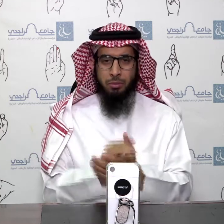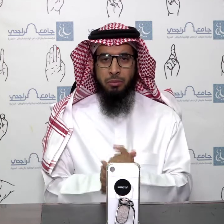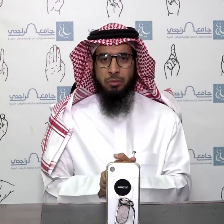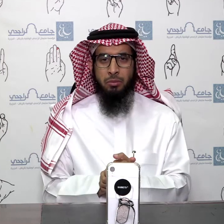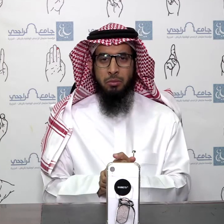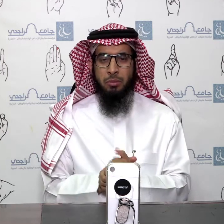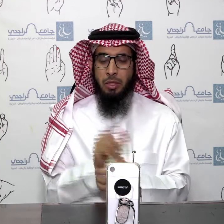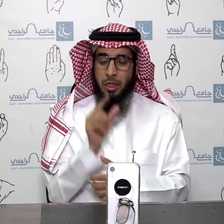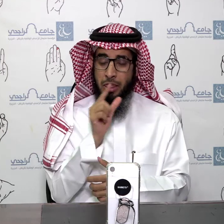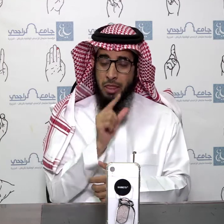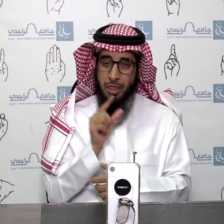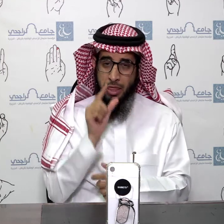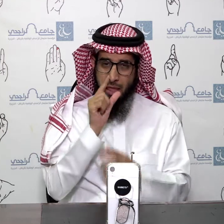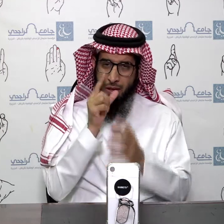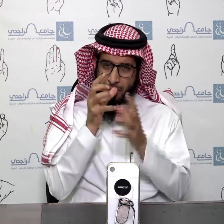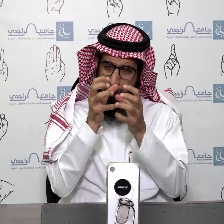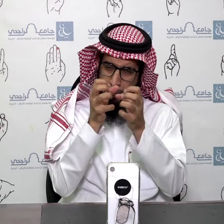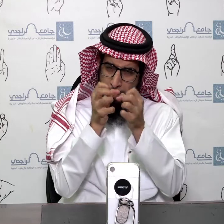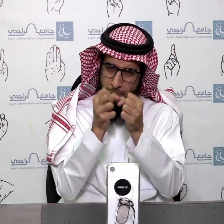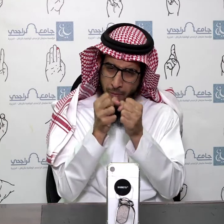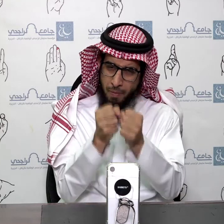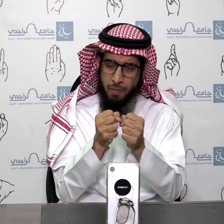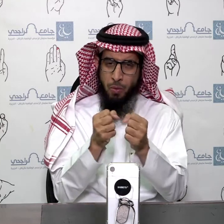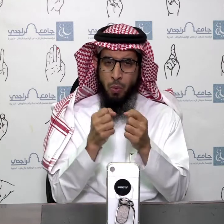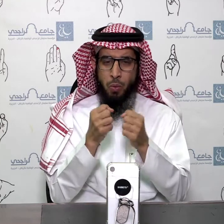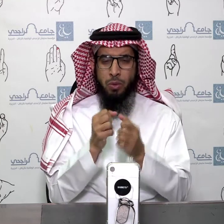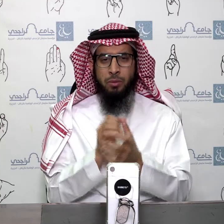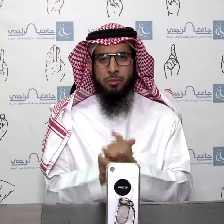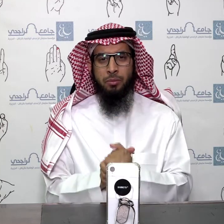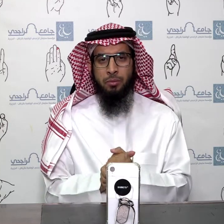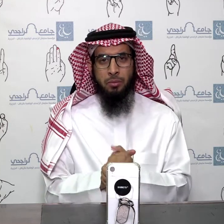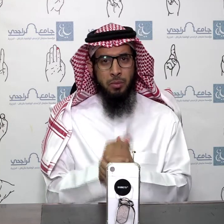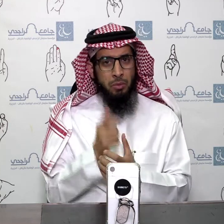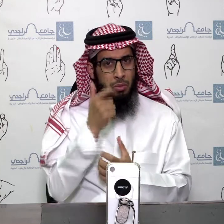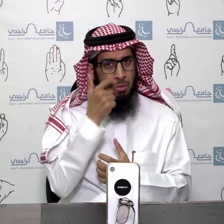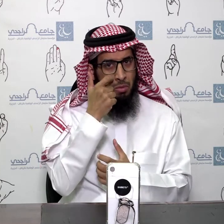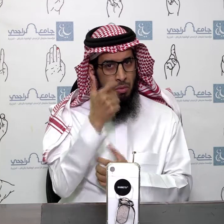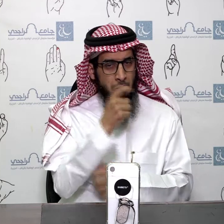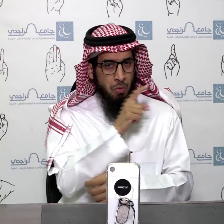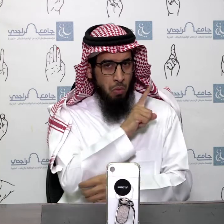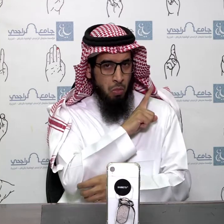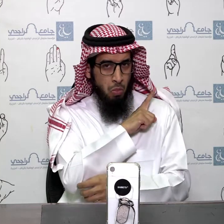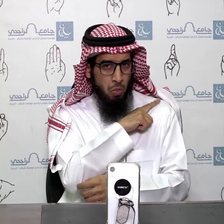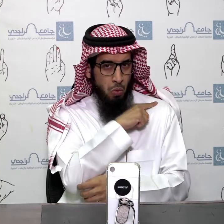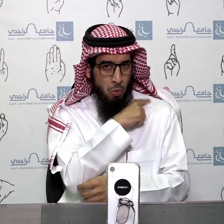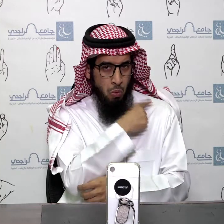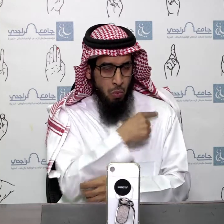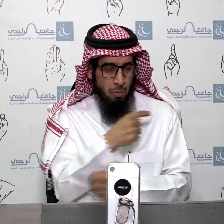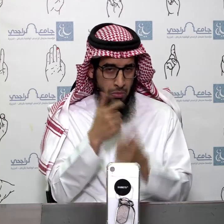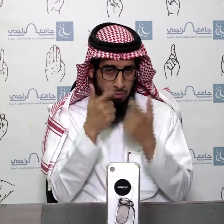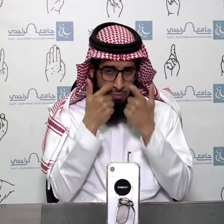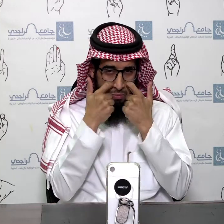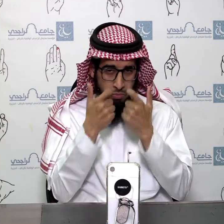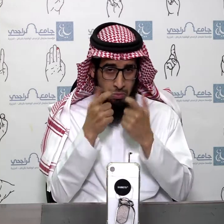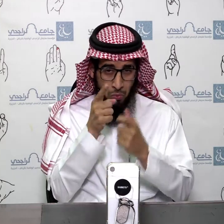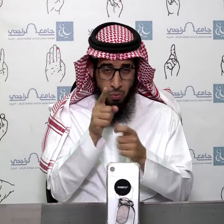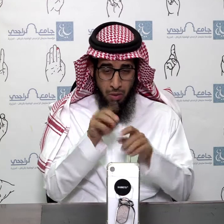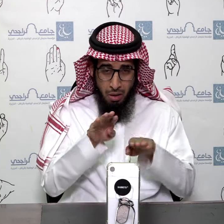من الإسلام بالعروة الوثقى، واحذروا الذنوب والمعاصي، فإن أقدامكم على النار لا